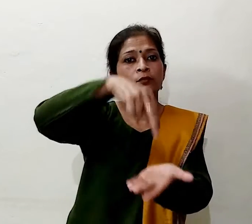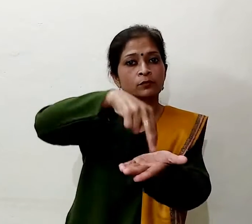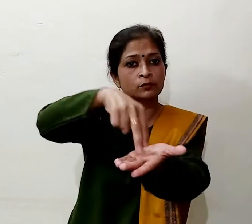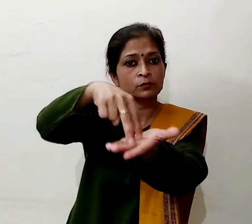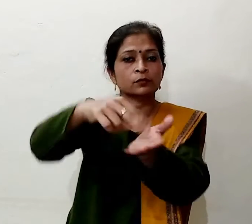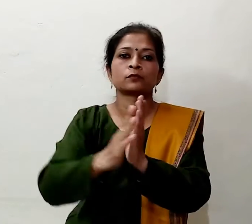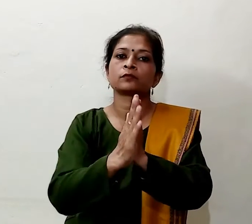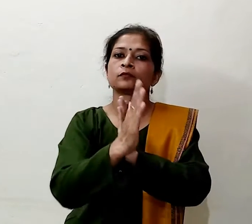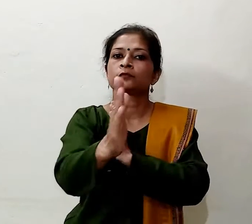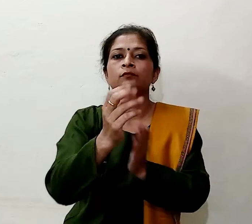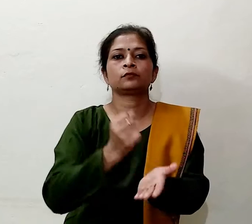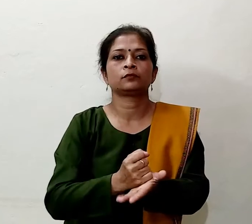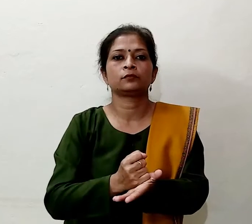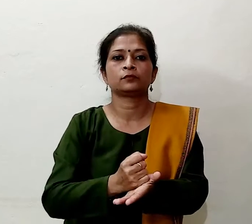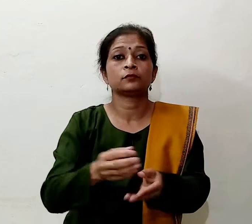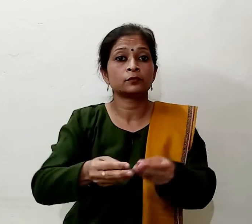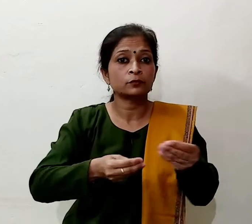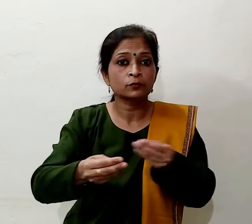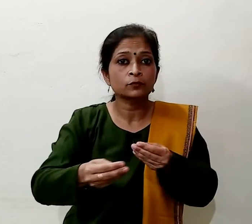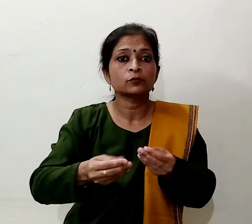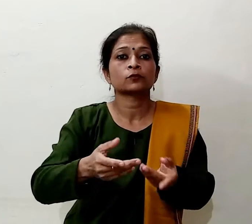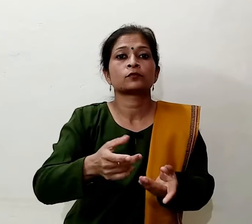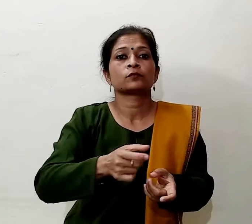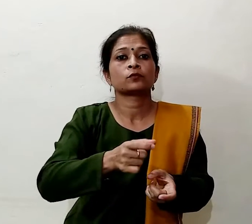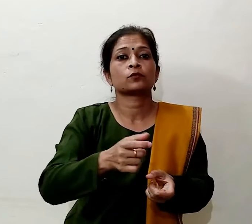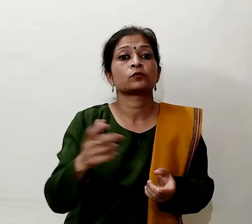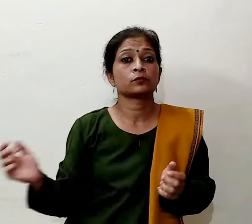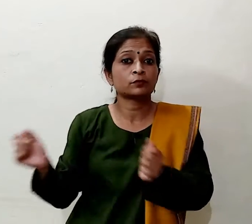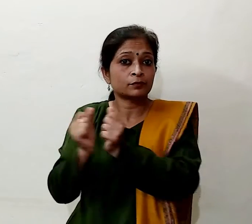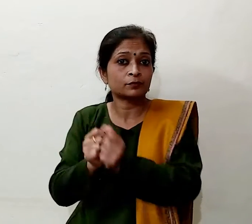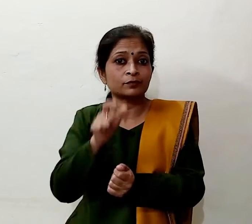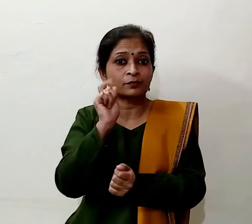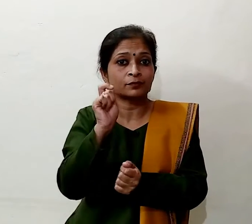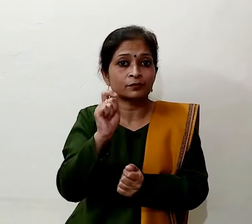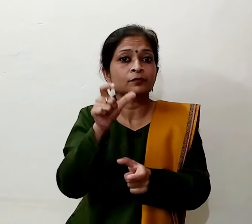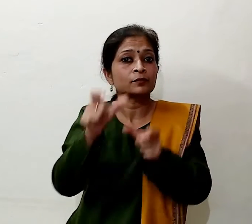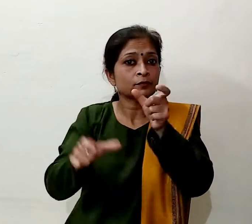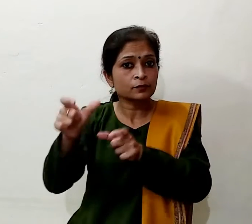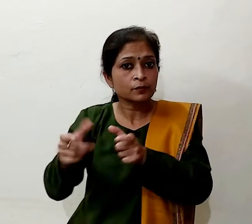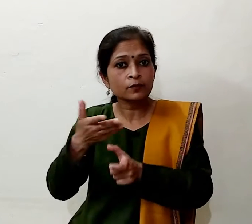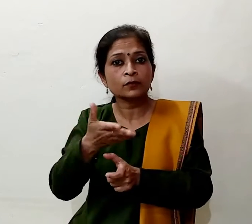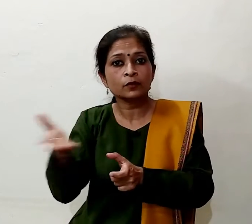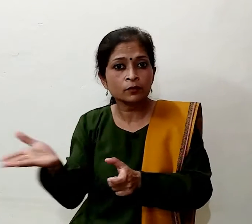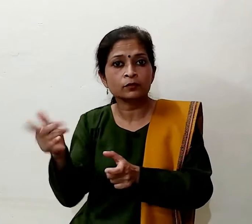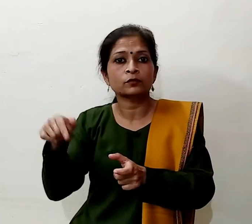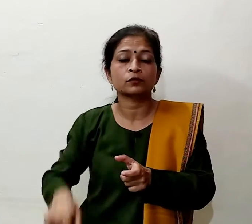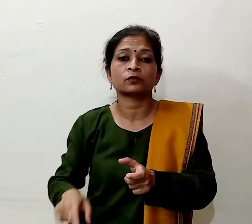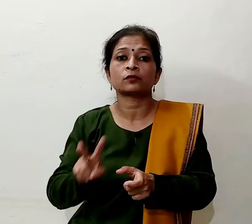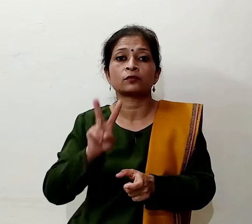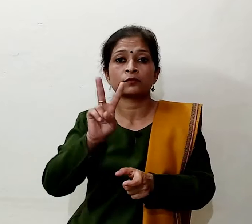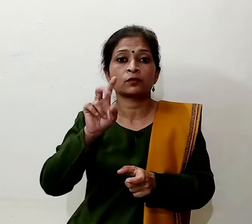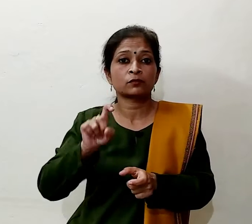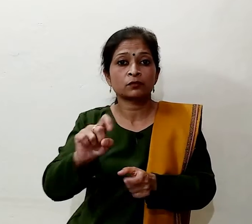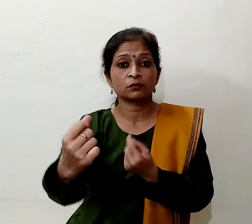लाइन लगवाएं दुकानदारों और उसके यहां काम करने वाले कार्मिकों को संक्रबन होने का